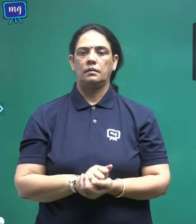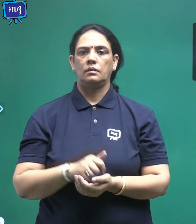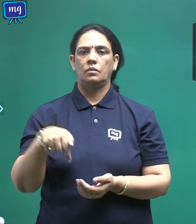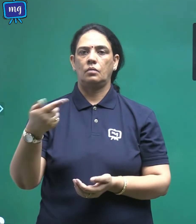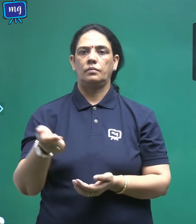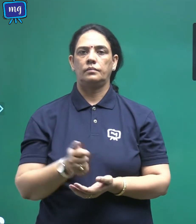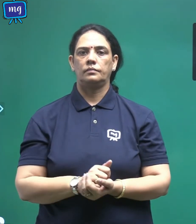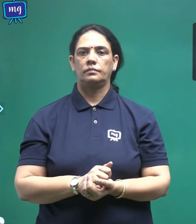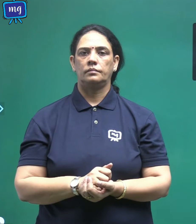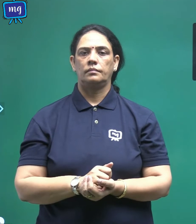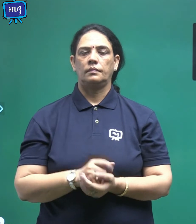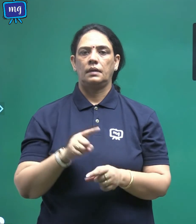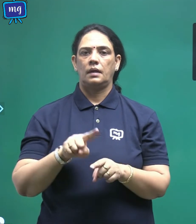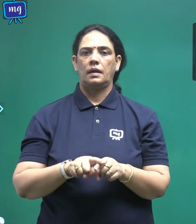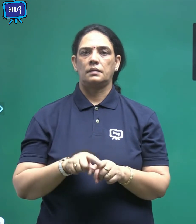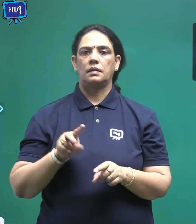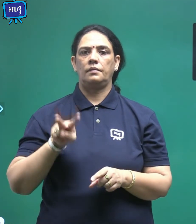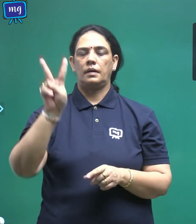तो x का मान